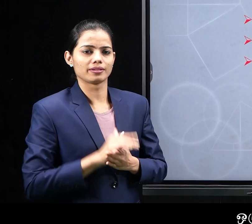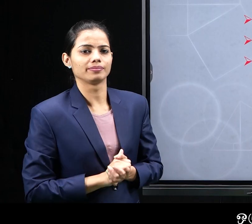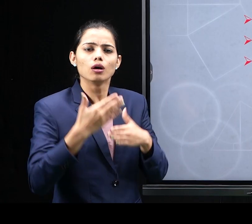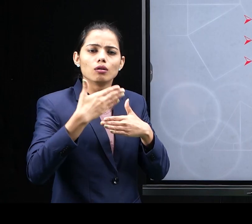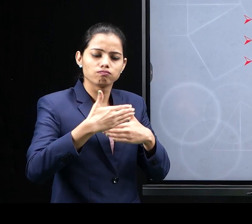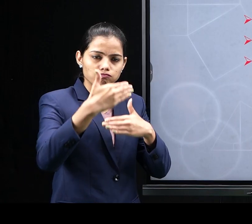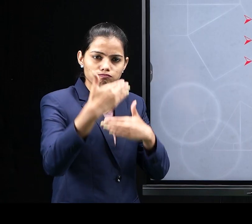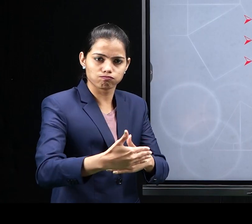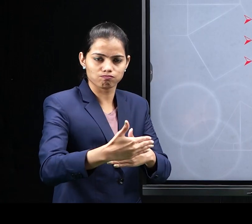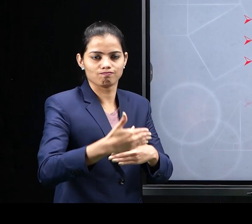முடிவுறு,